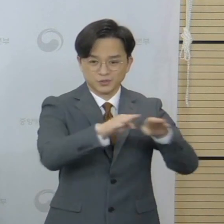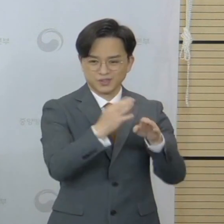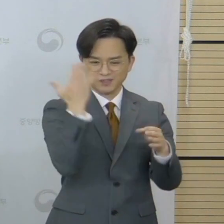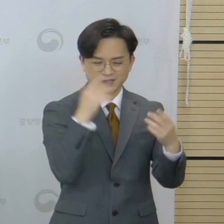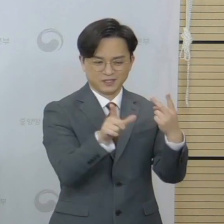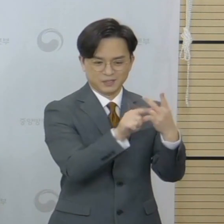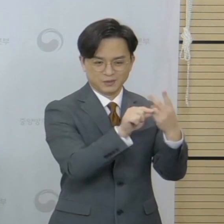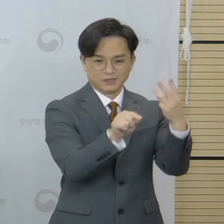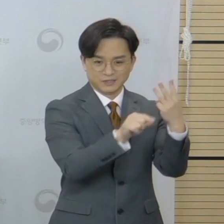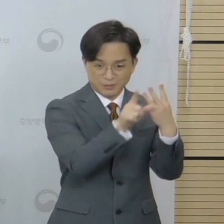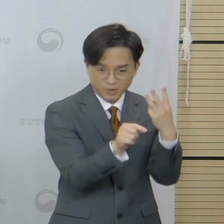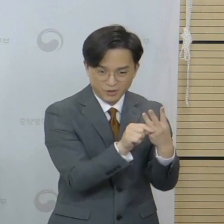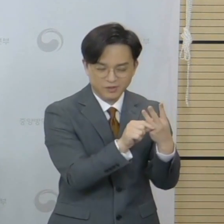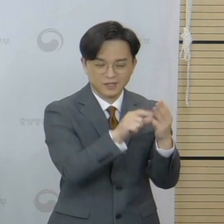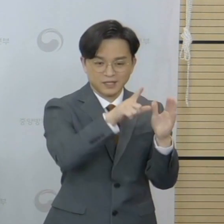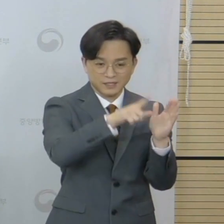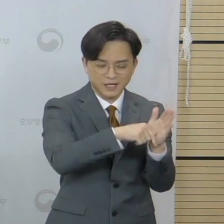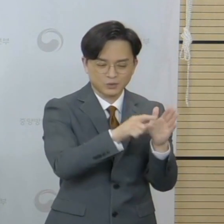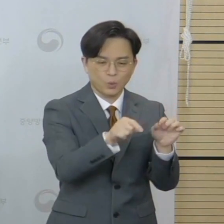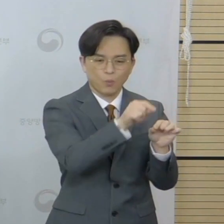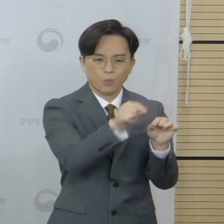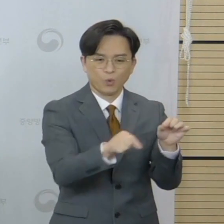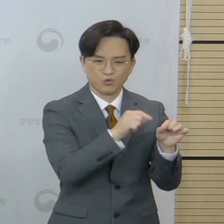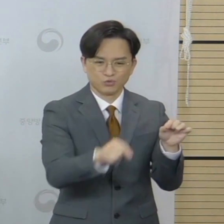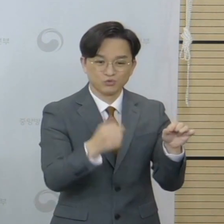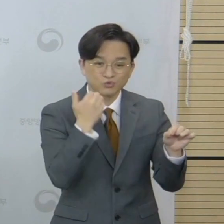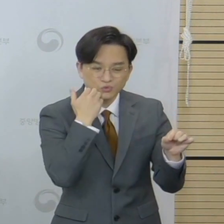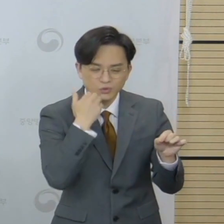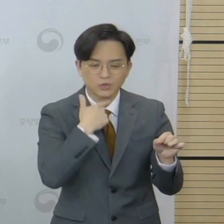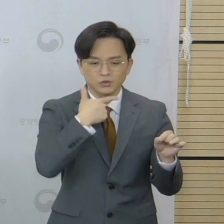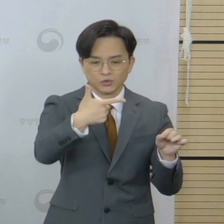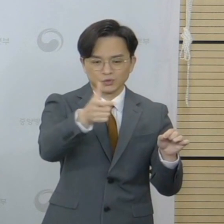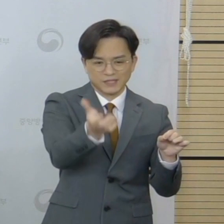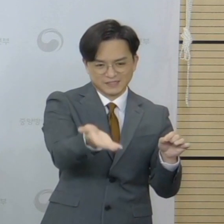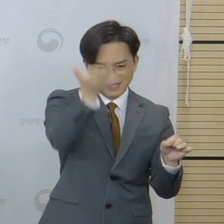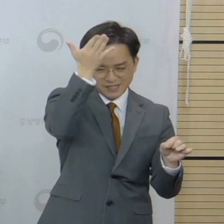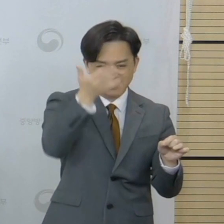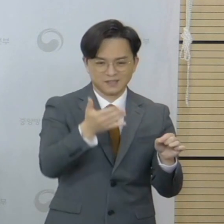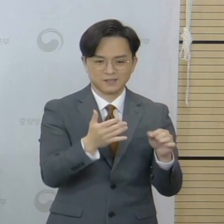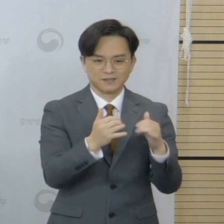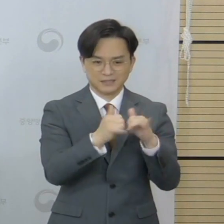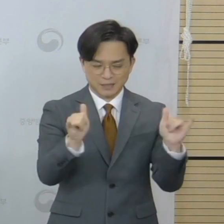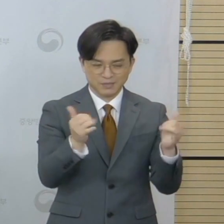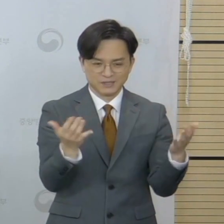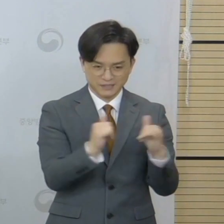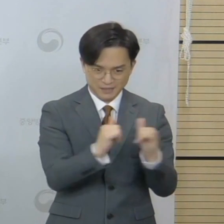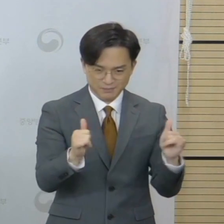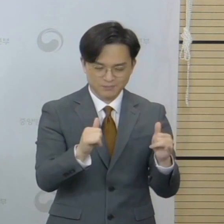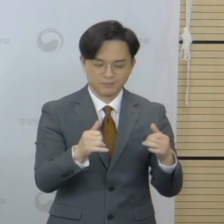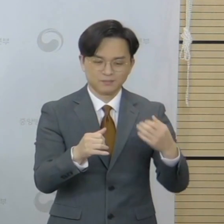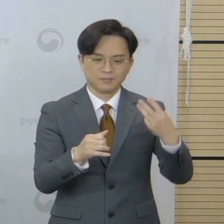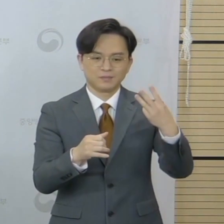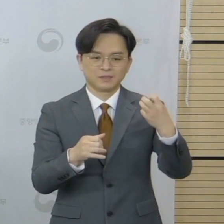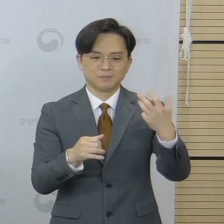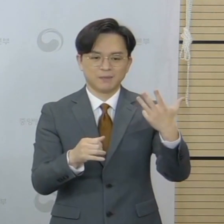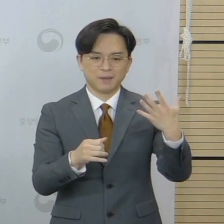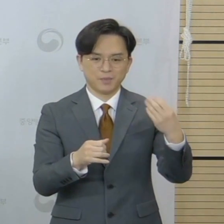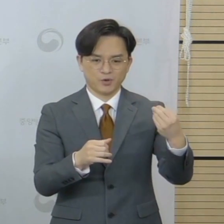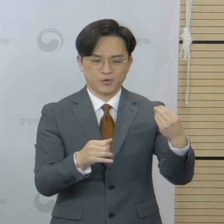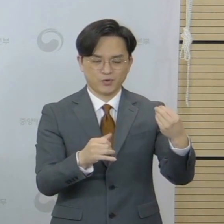시행 계획에서 보류 되었던 요양 병원 시설에 65세 이상 입원 입소자 종사자 약 38만 명 에 대해서는